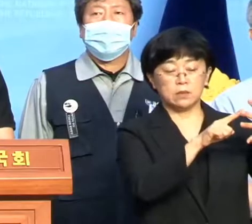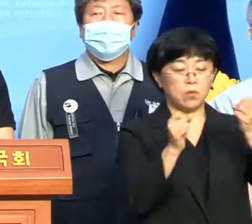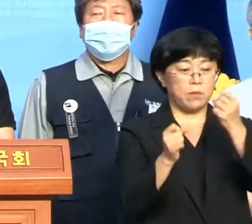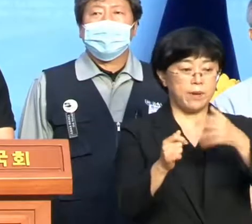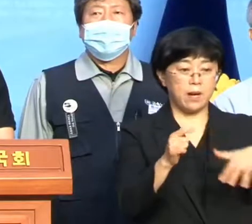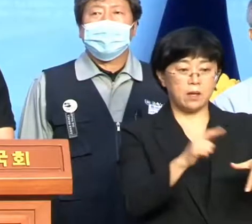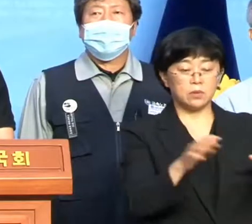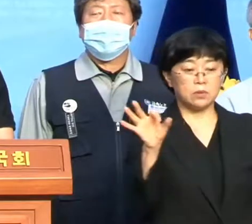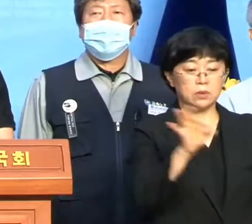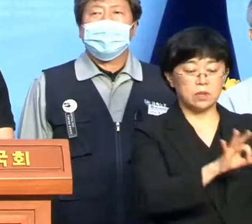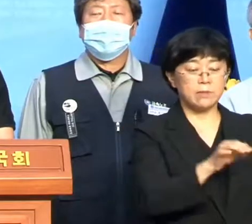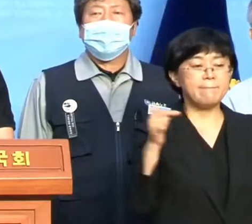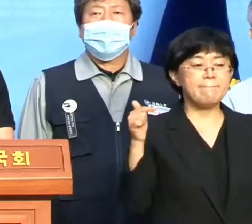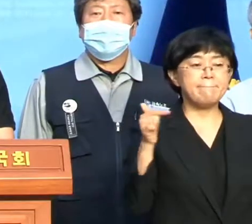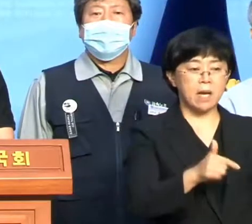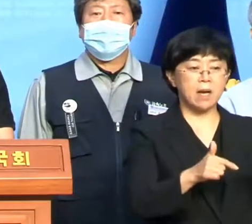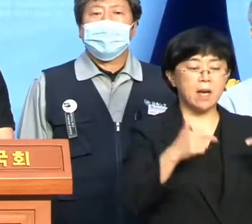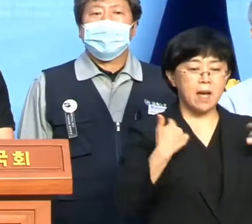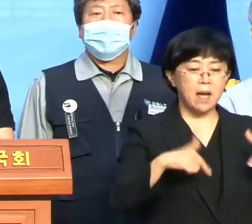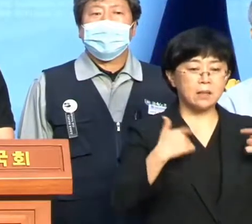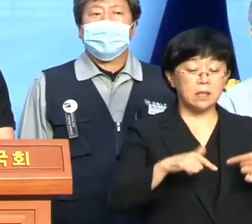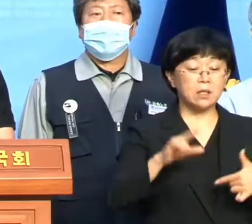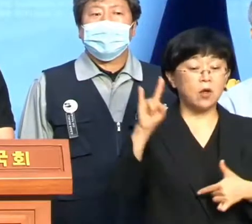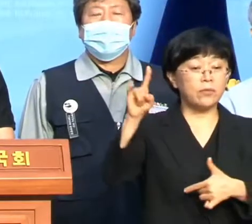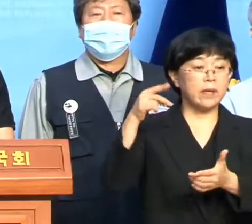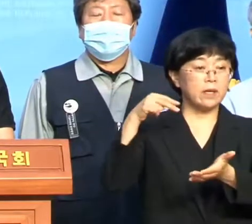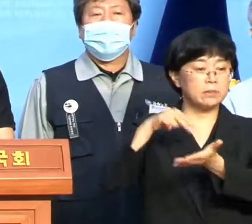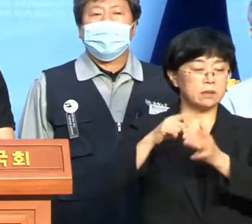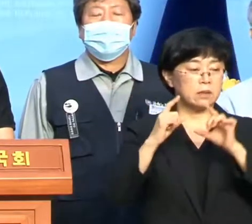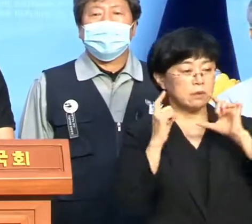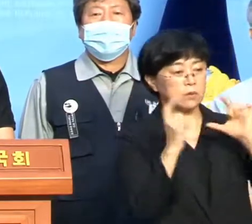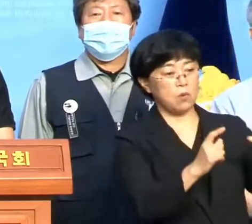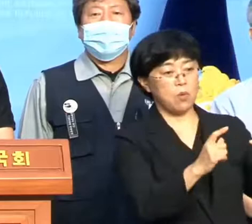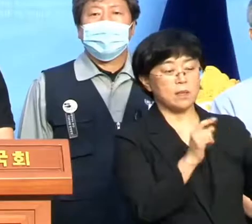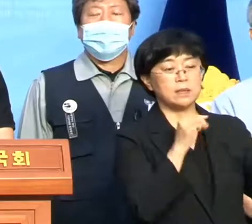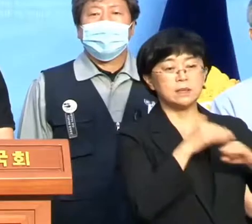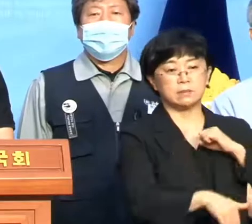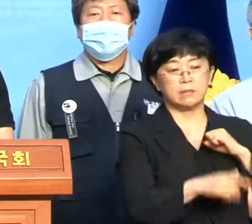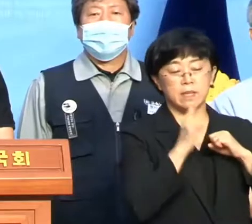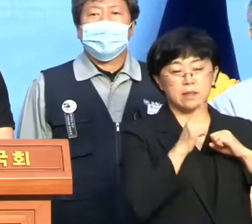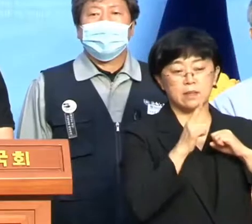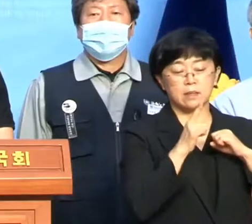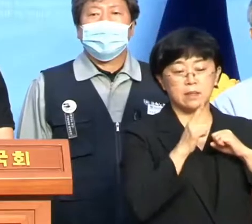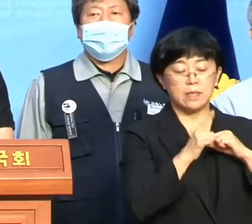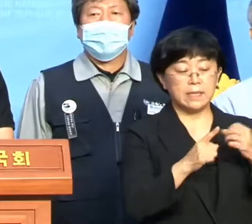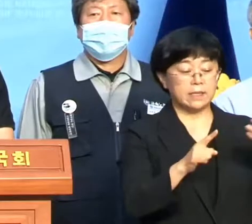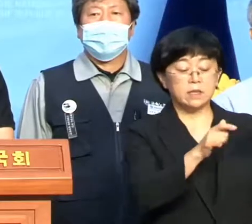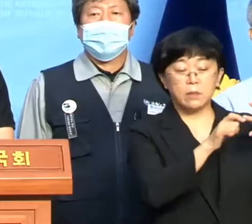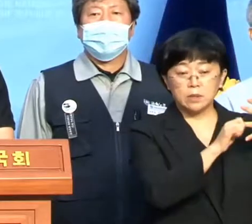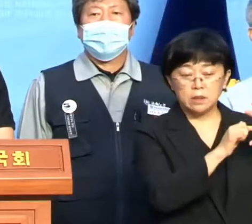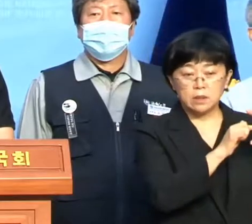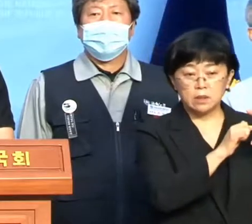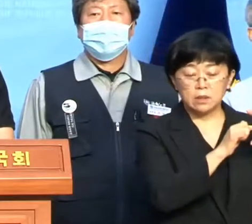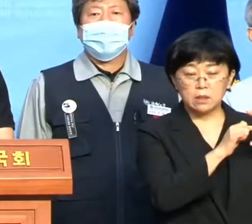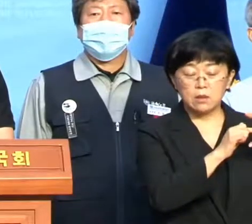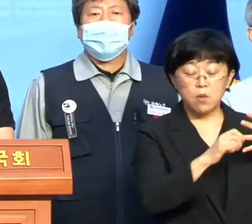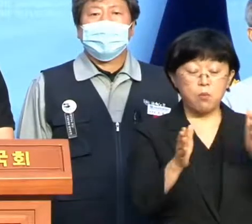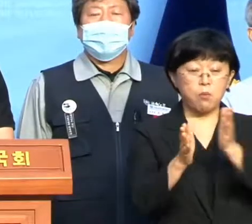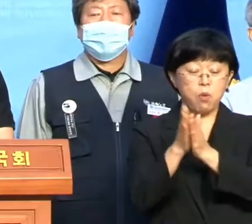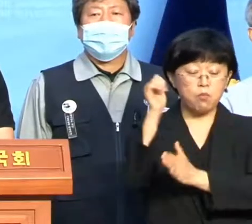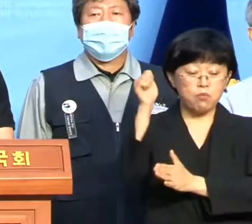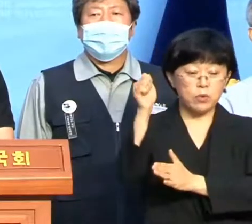때 그 삭감을 일방적으로 진행 한다는 것이고 세 번째는 원청이